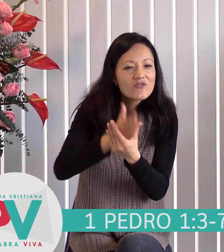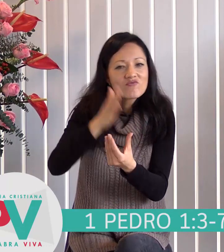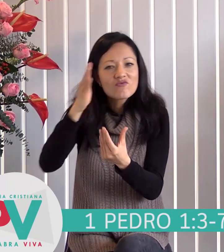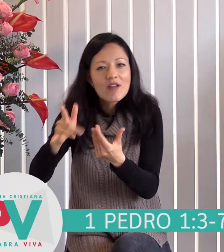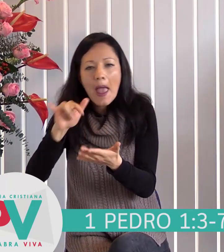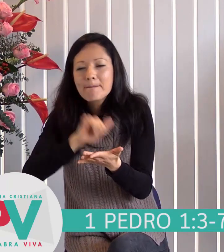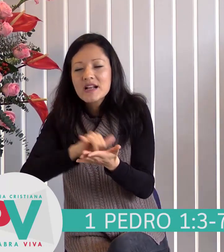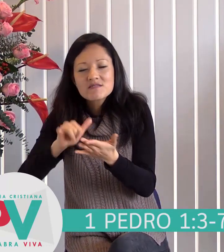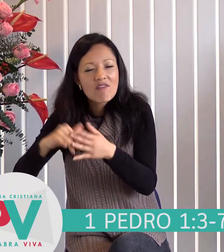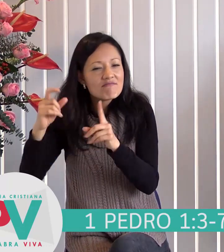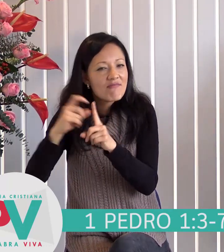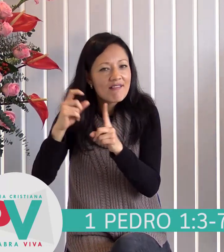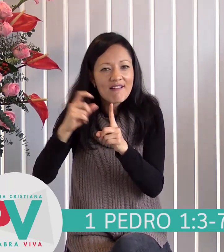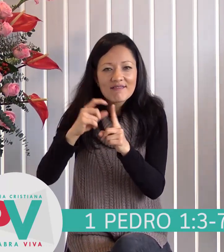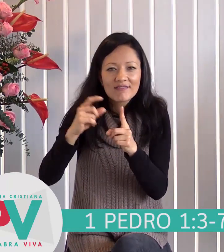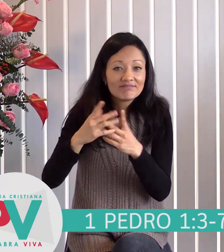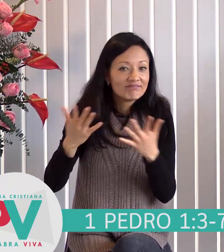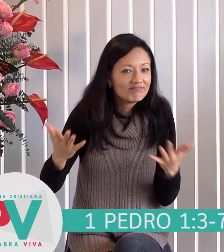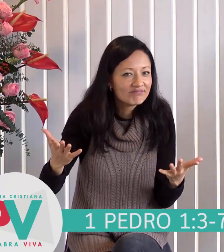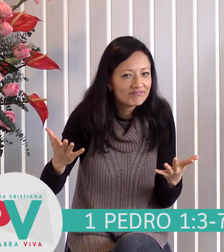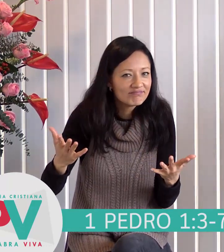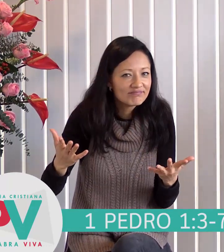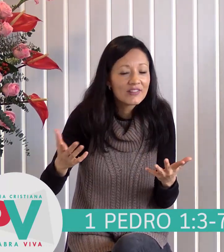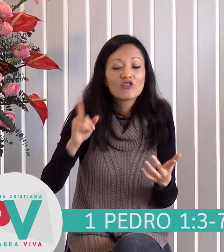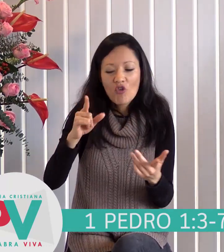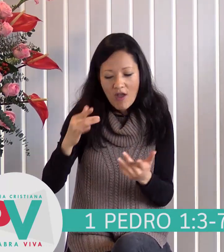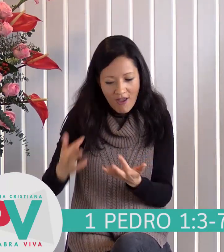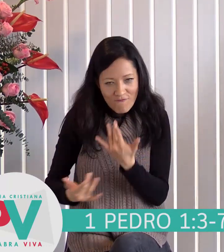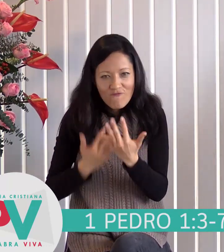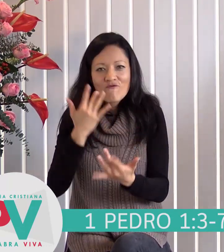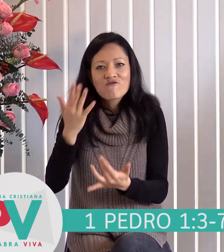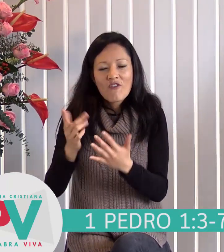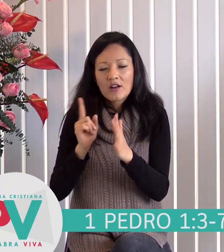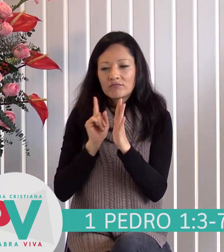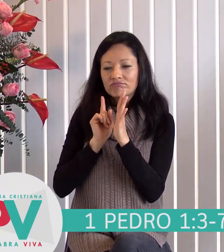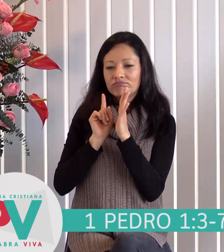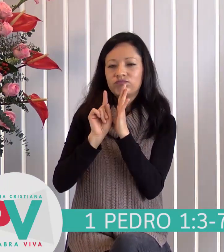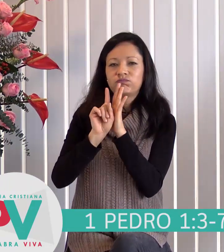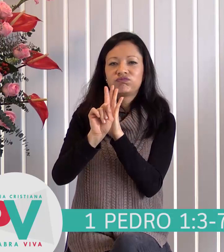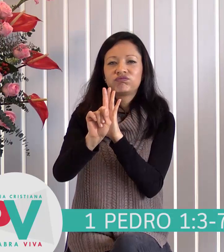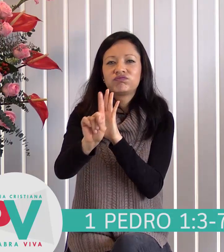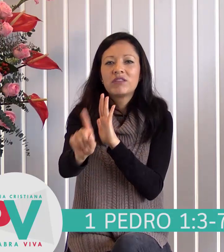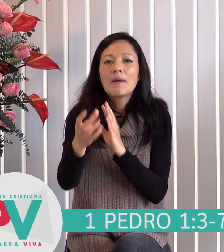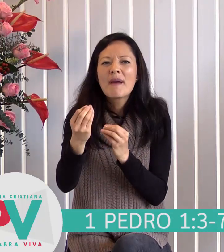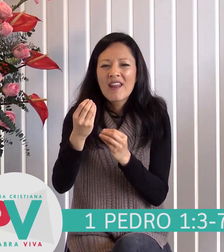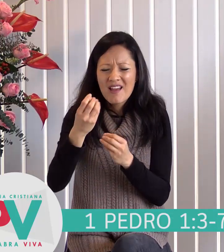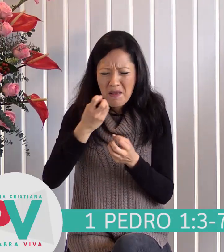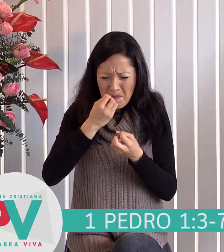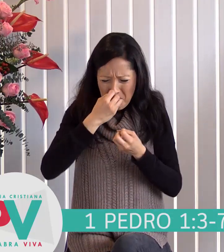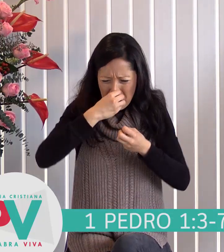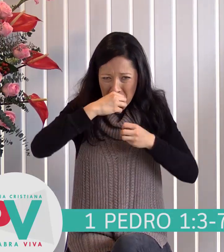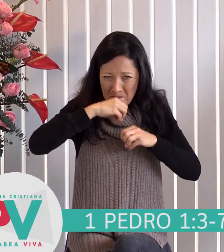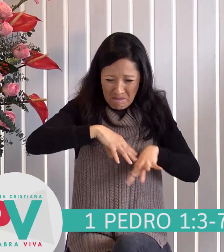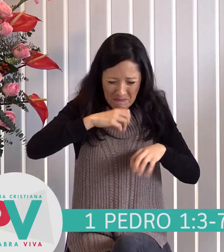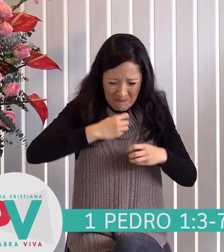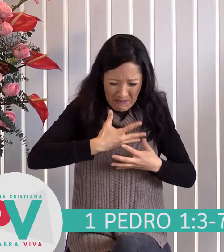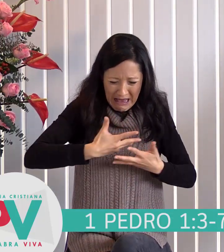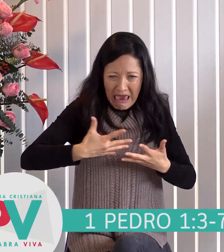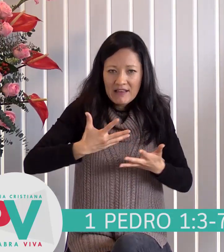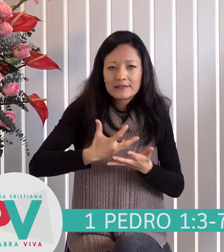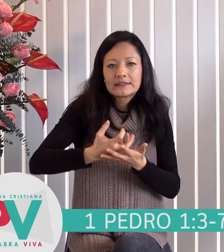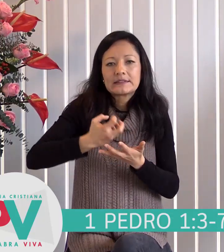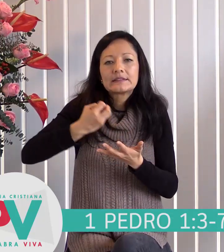Nuevo Testamento. La idea es pasar por fuego para sacar la basura.